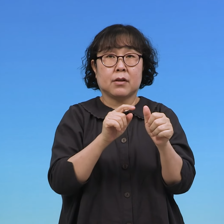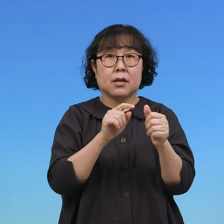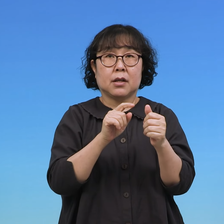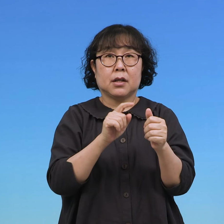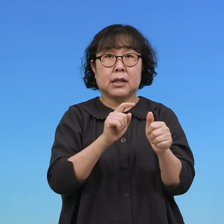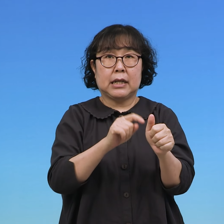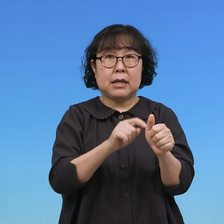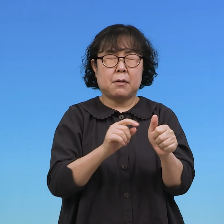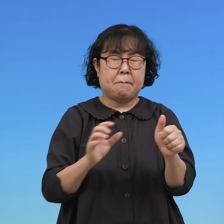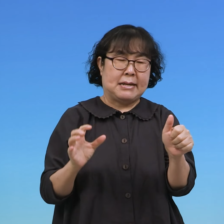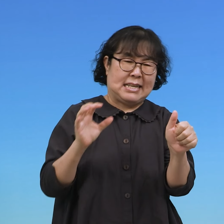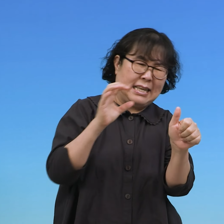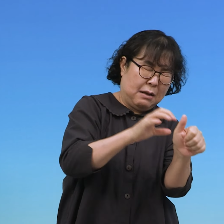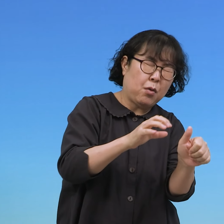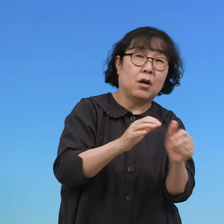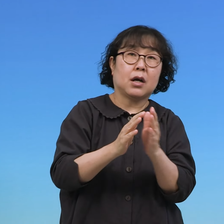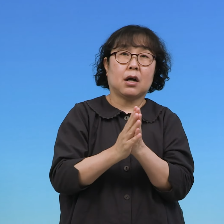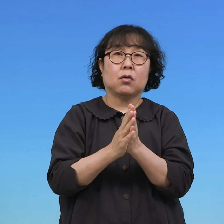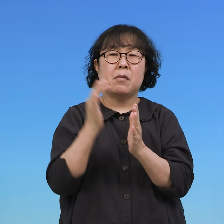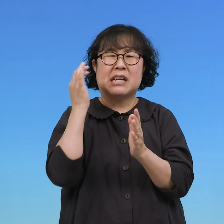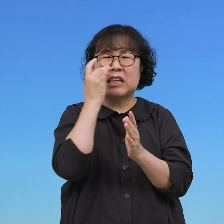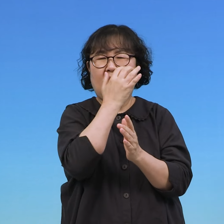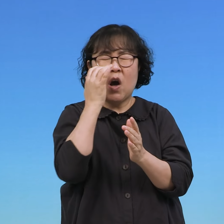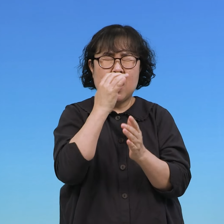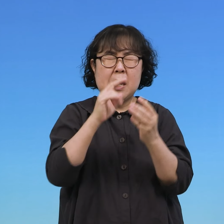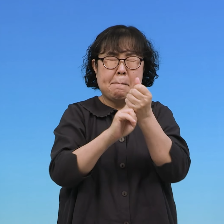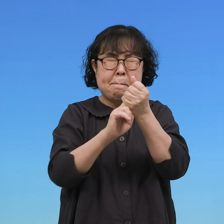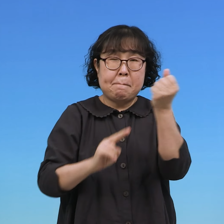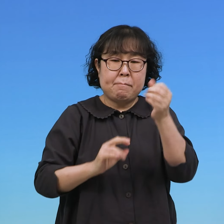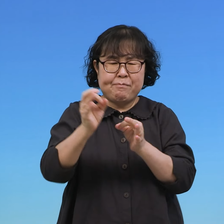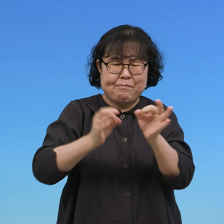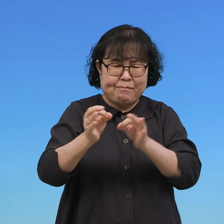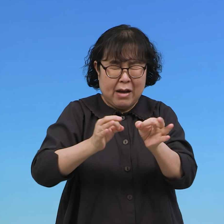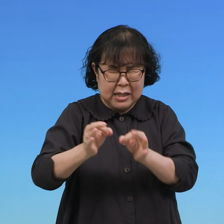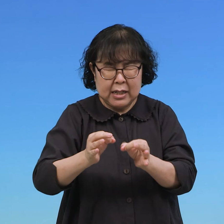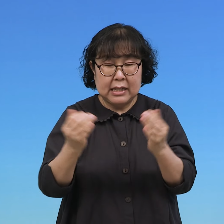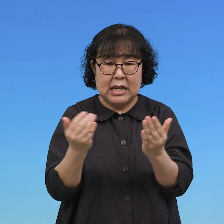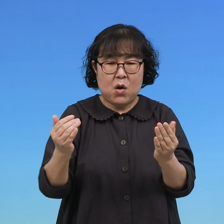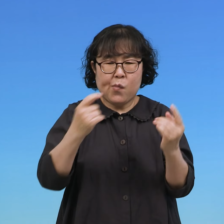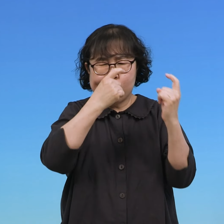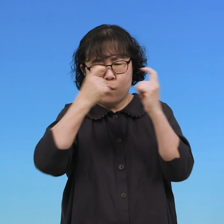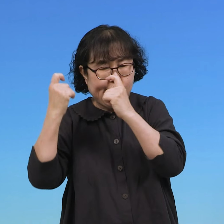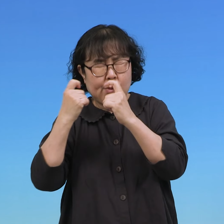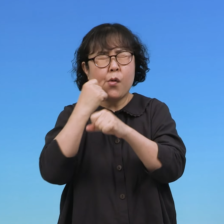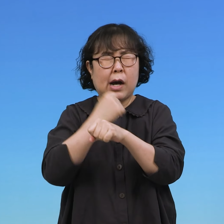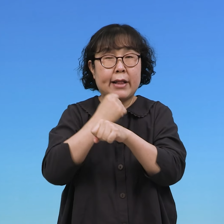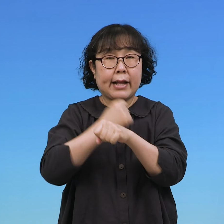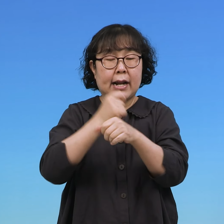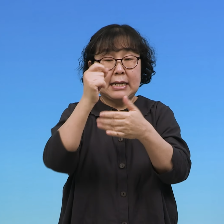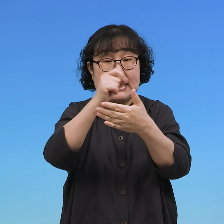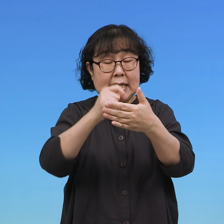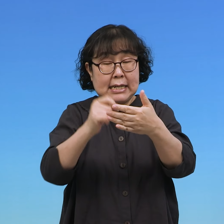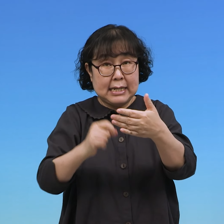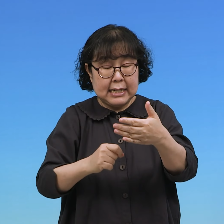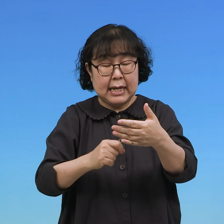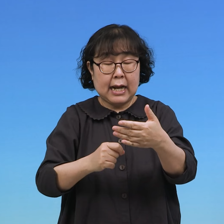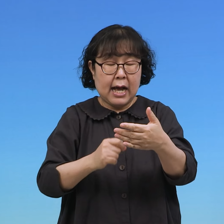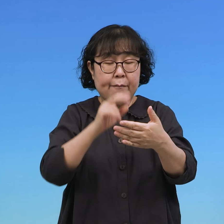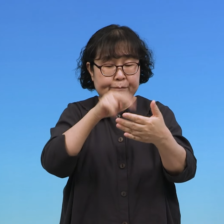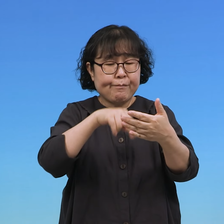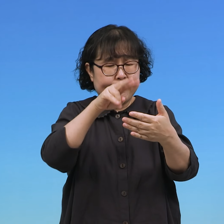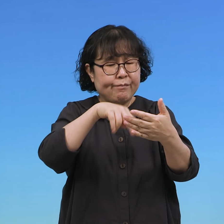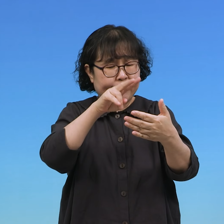몰려들어가지고 성매매 쪽으로 유인을 하고 아주 악한 쪽으로 이 아이들을 그렇게 유혹을 한다, 그런 내용의